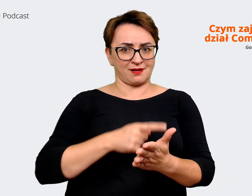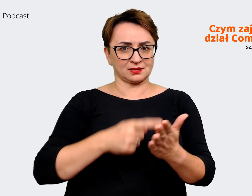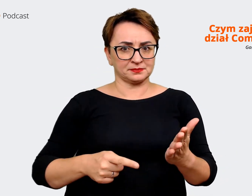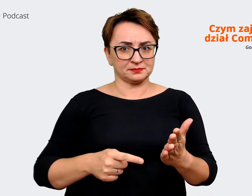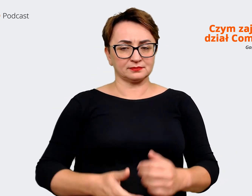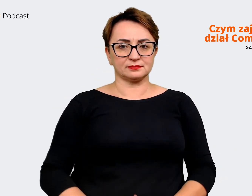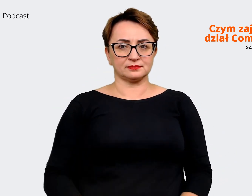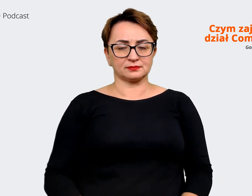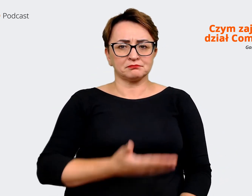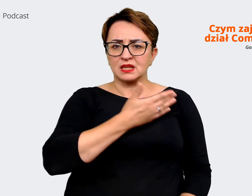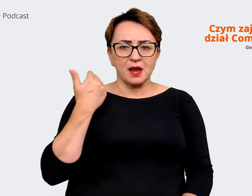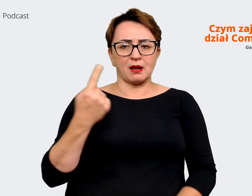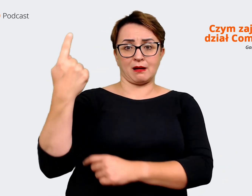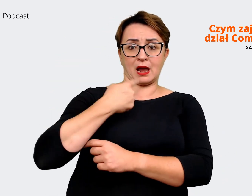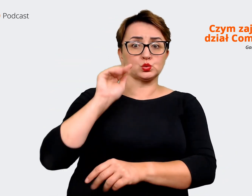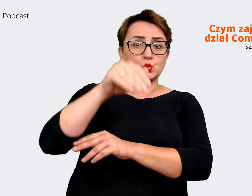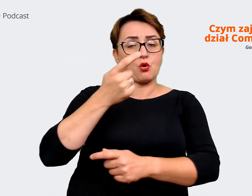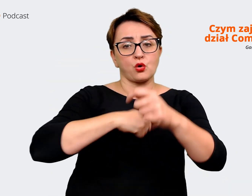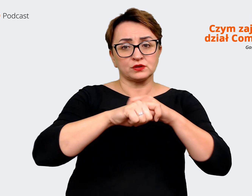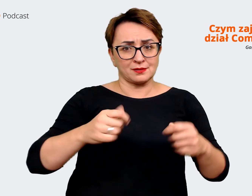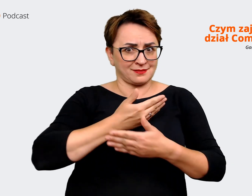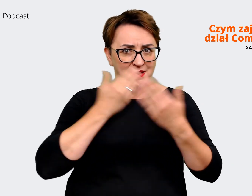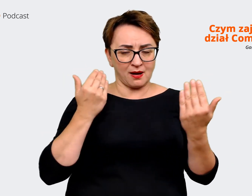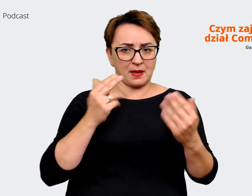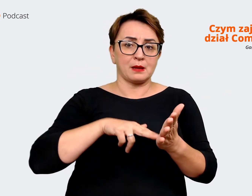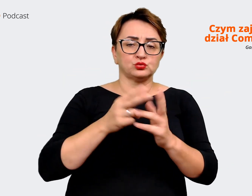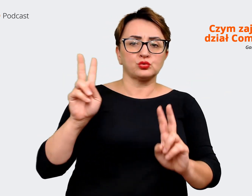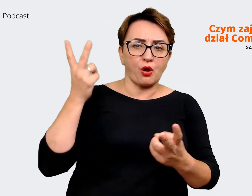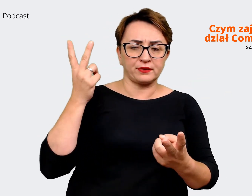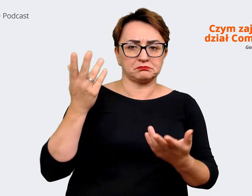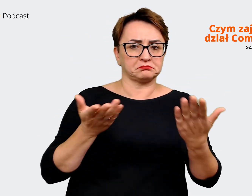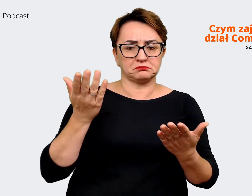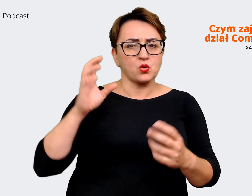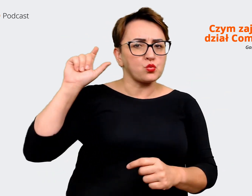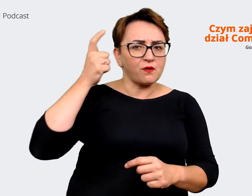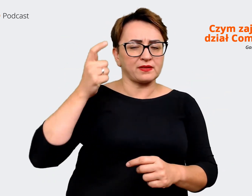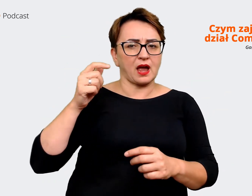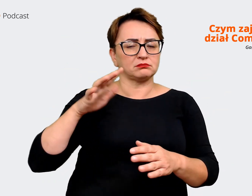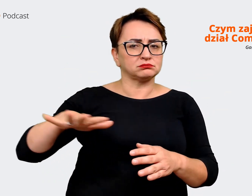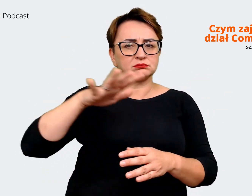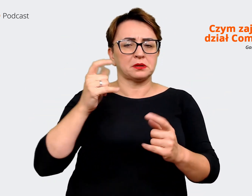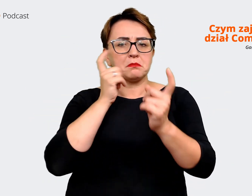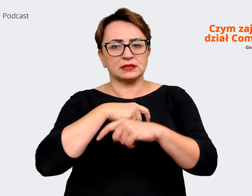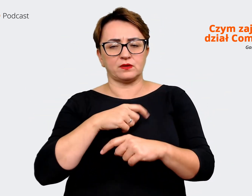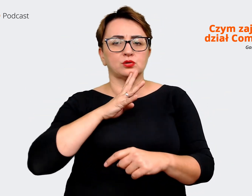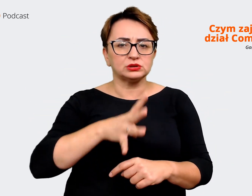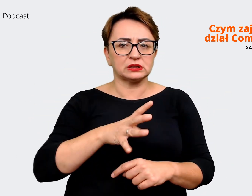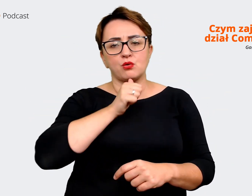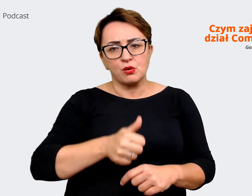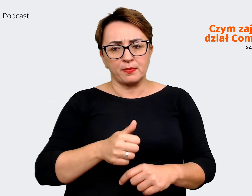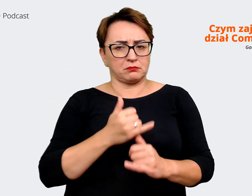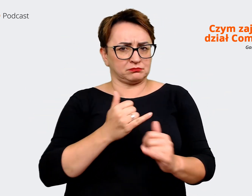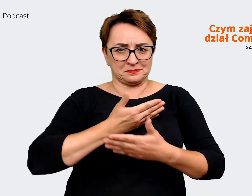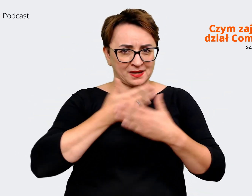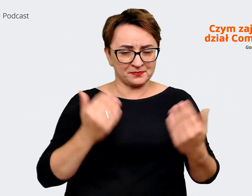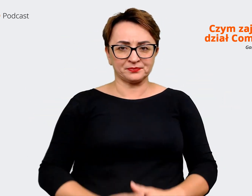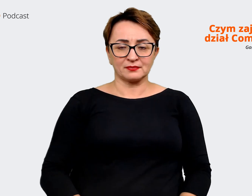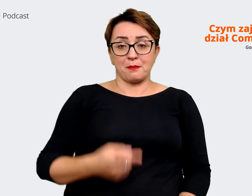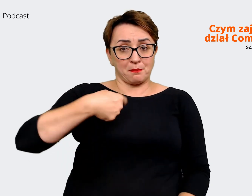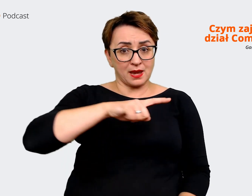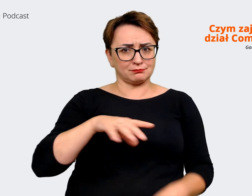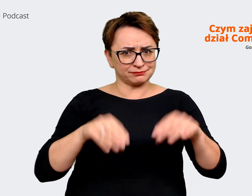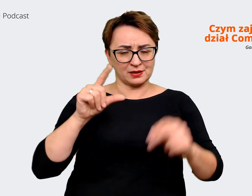mamy sprawczość. Tak naprawdę Allegro jest spółką polską, headquarter jest w Polsce, w Poznaniu, w Warszawie. To, co